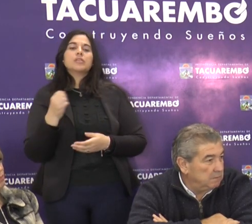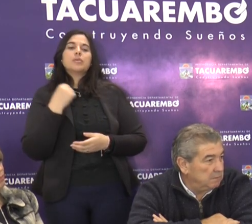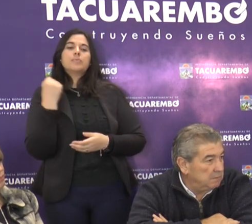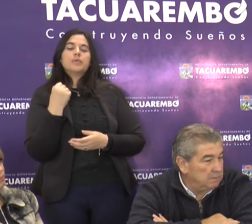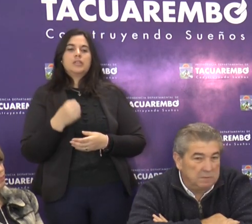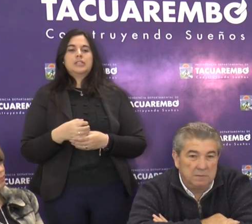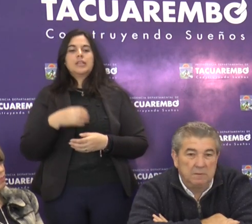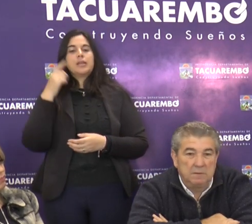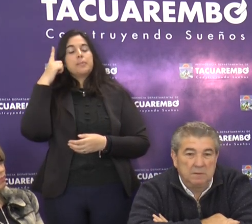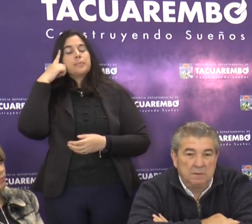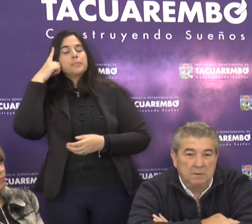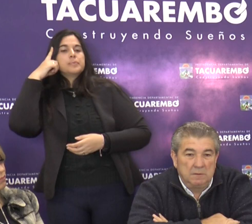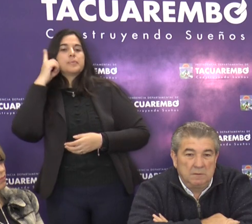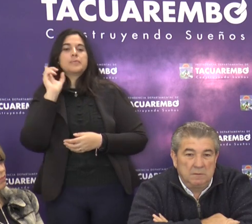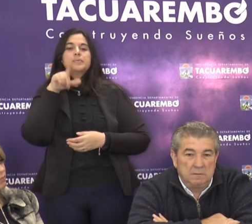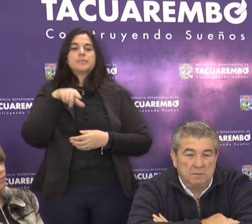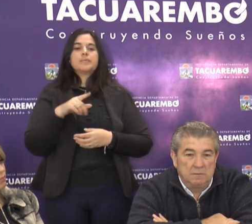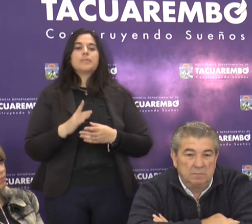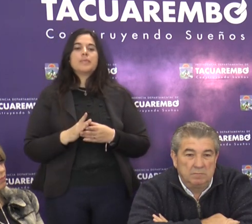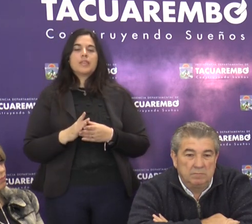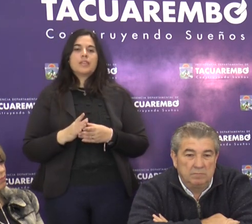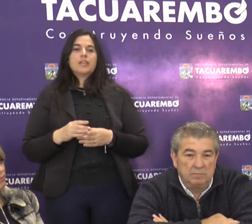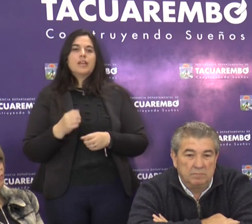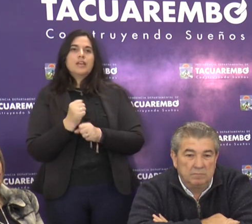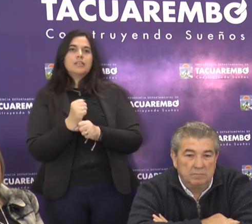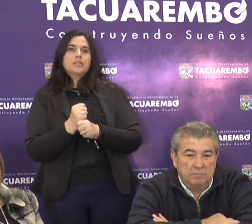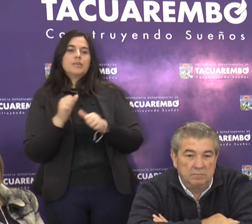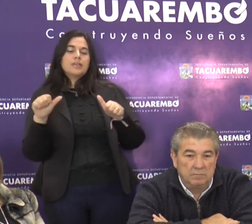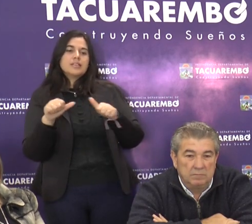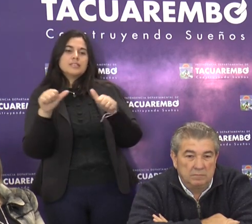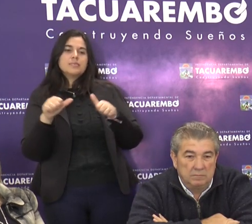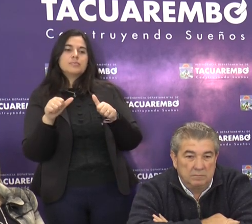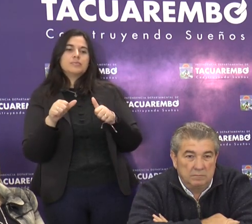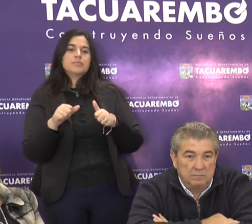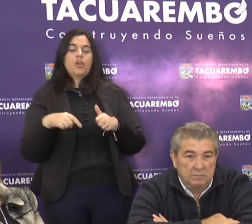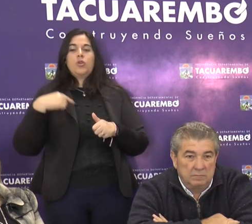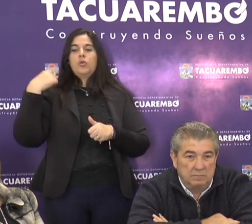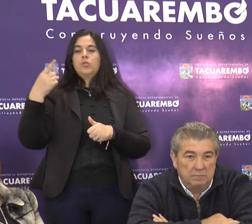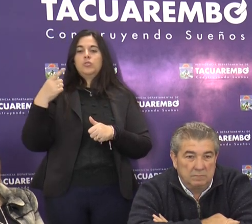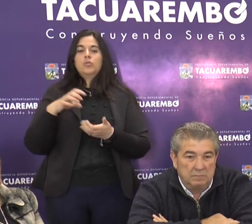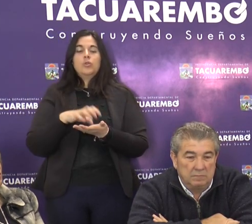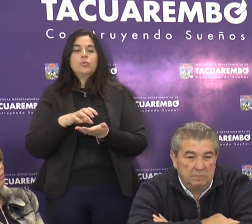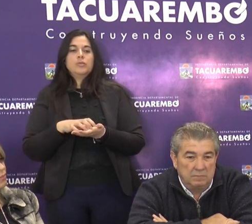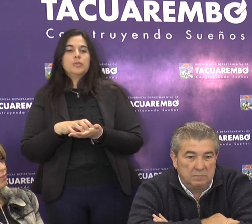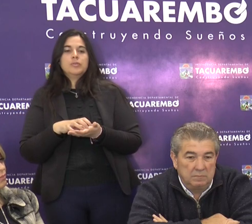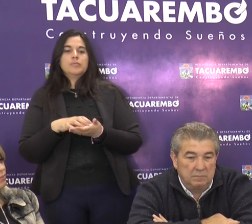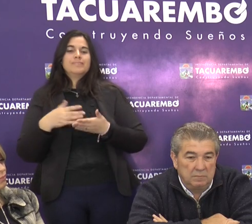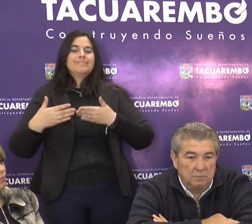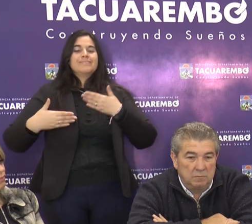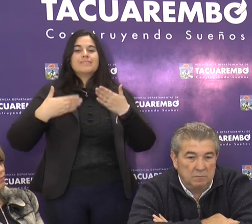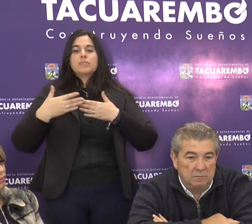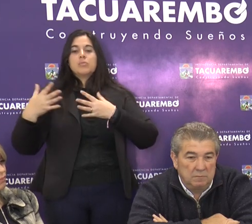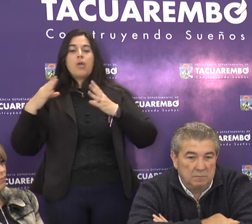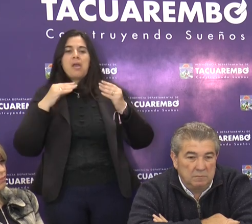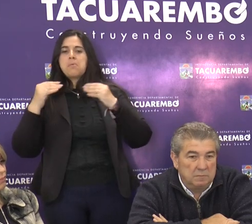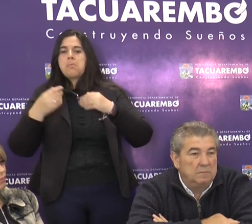nos consideren y que el trabajo que nosotros hacemos con esas otras instituciones sea fluido y poder